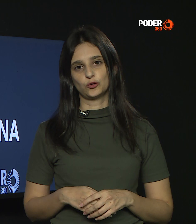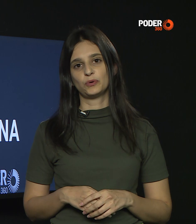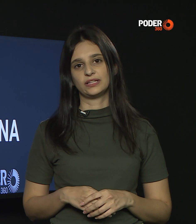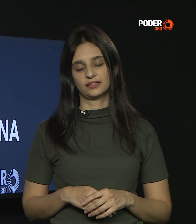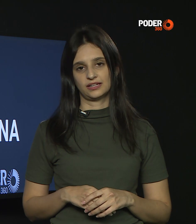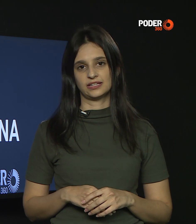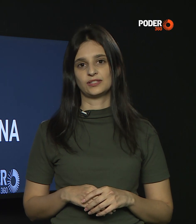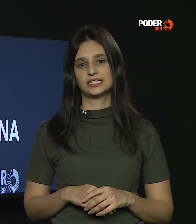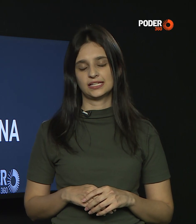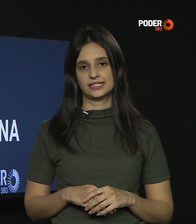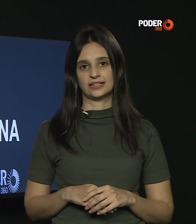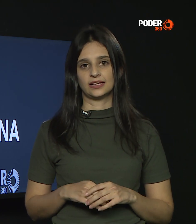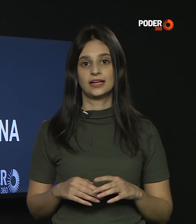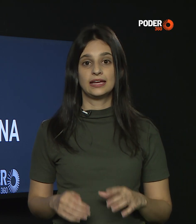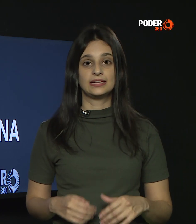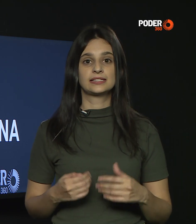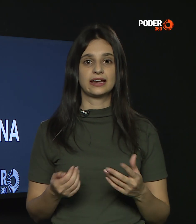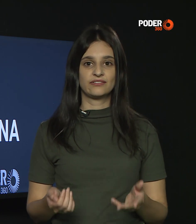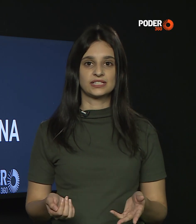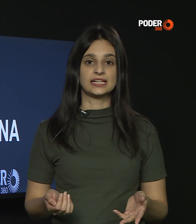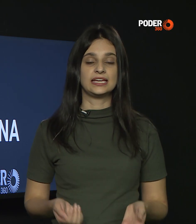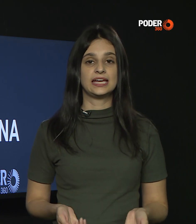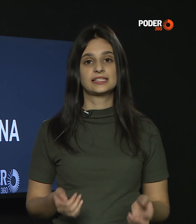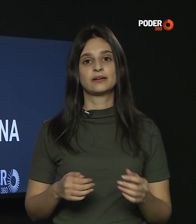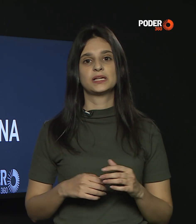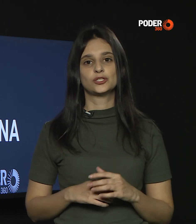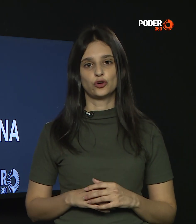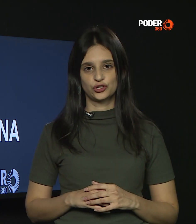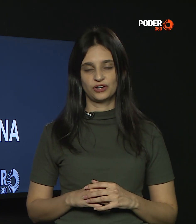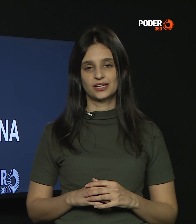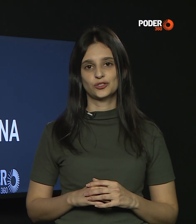no canal do Poder 360. Inscreva-se e